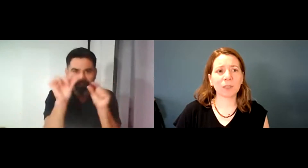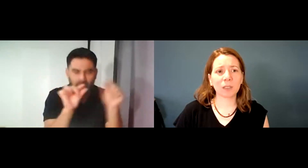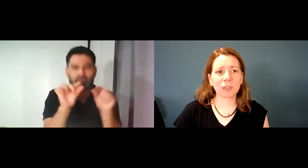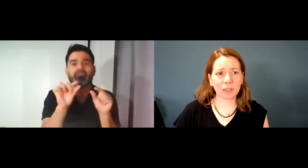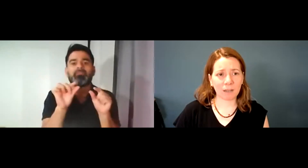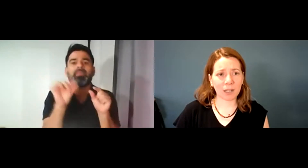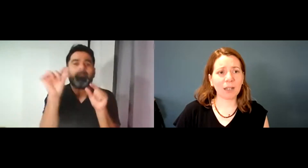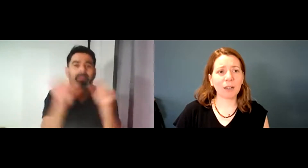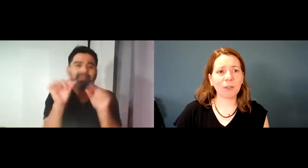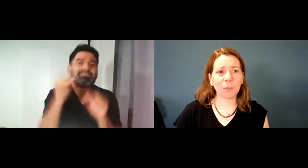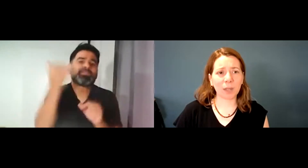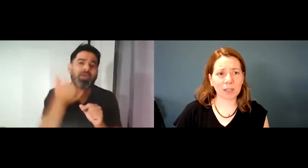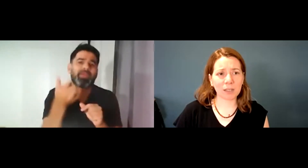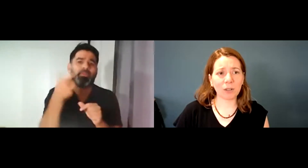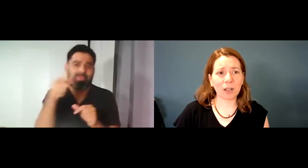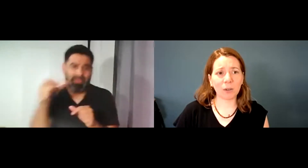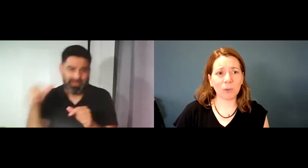que trabajaron, un pedacito cada uno.